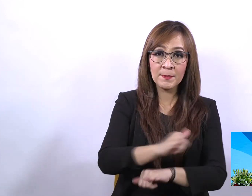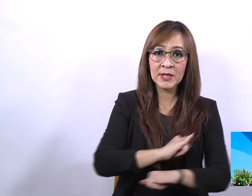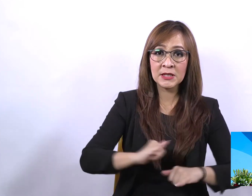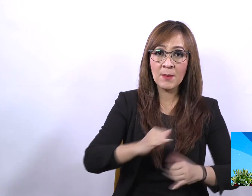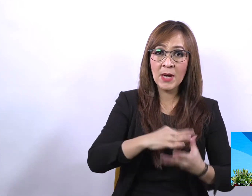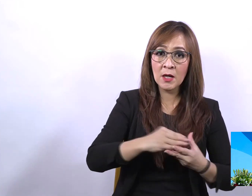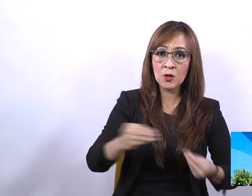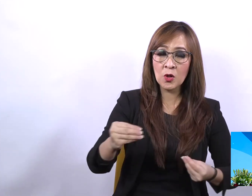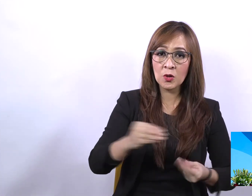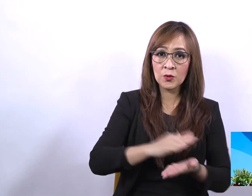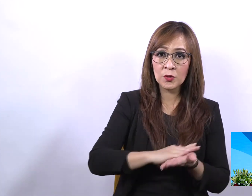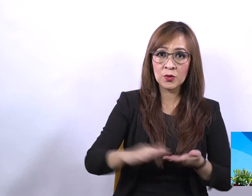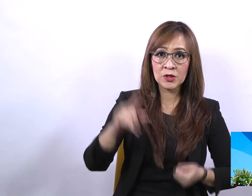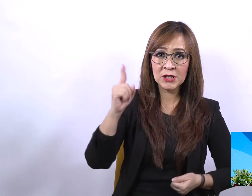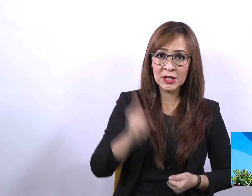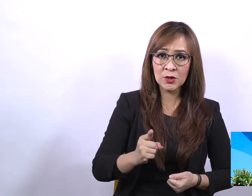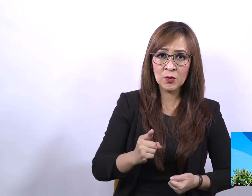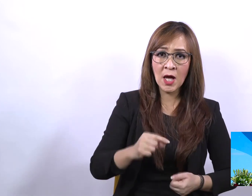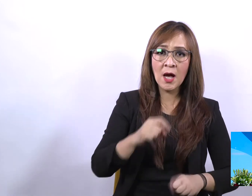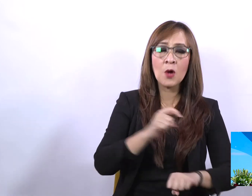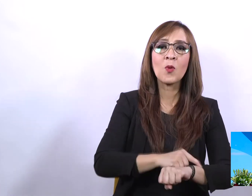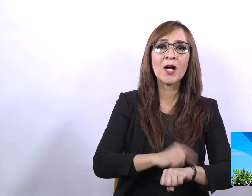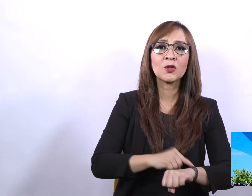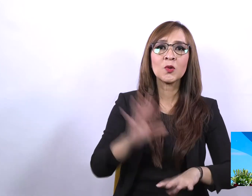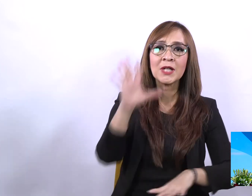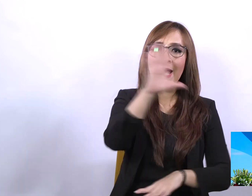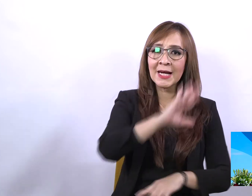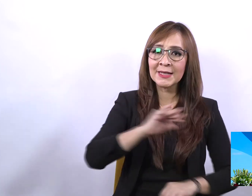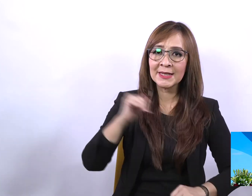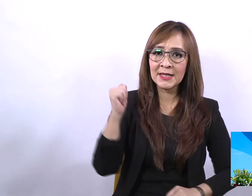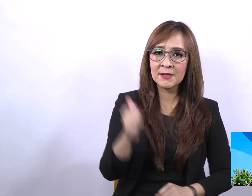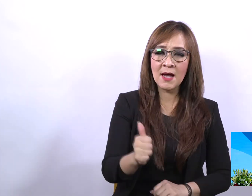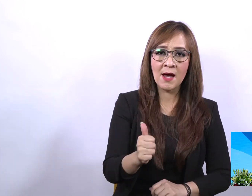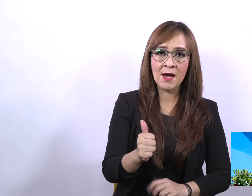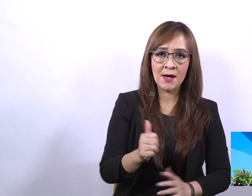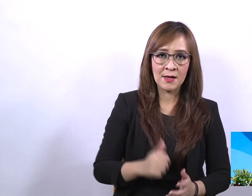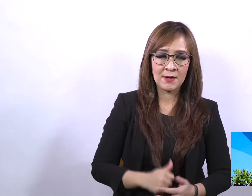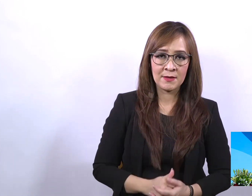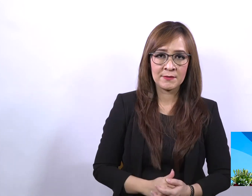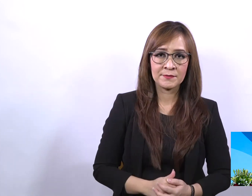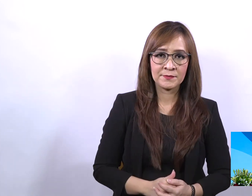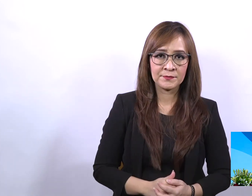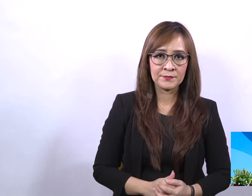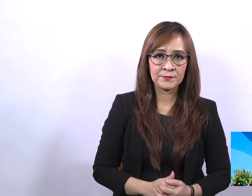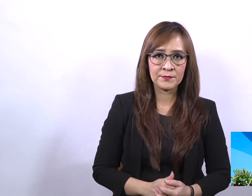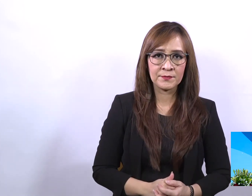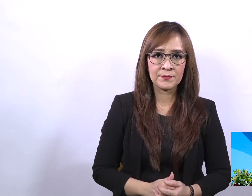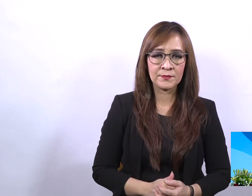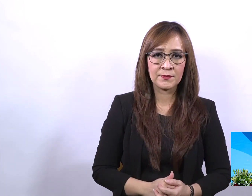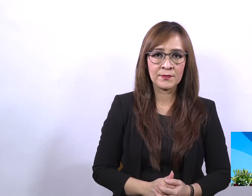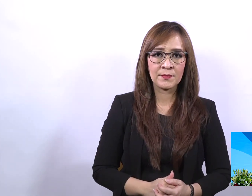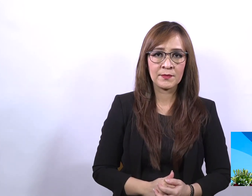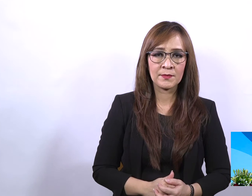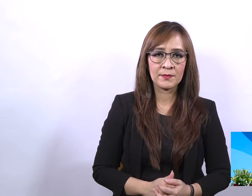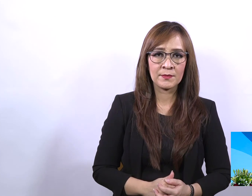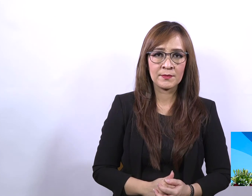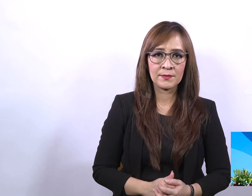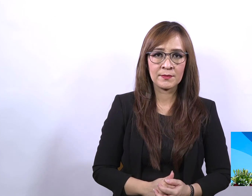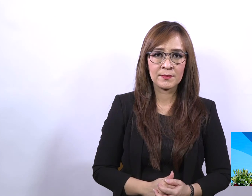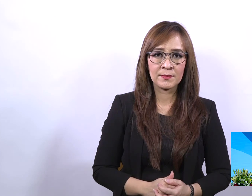itulah masa-masa yang indah Dahsyat dan luar biasa saudara kekasih dalam Tuhan The